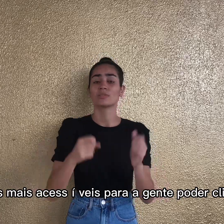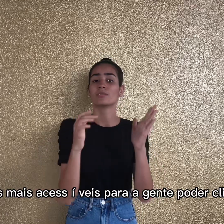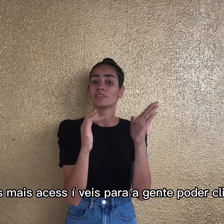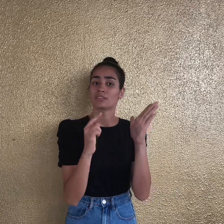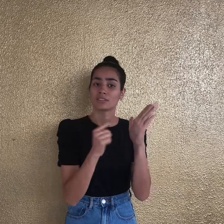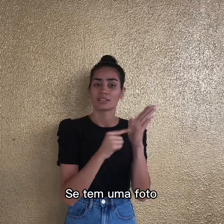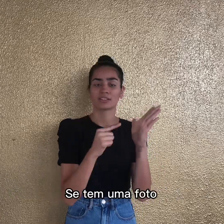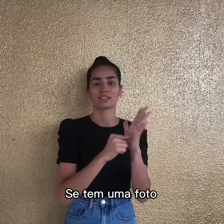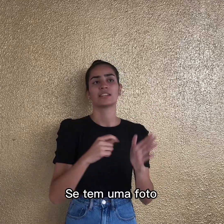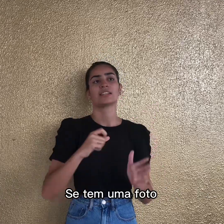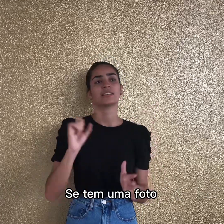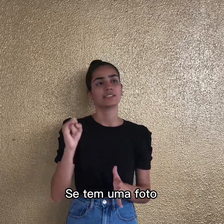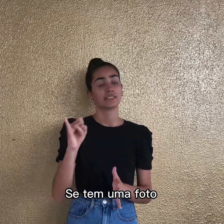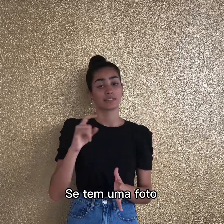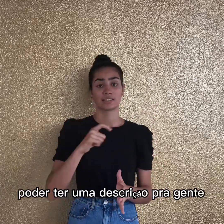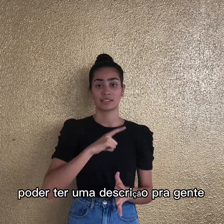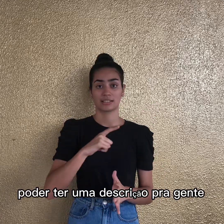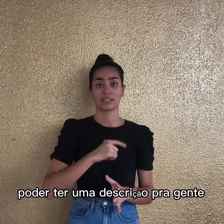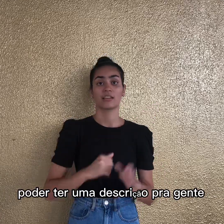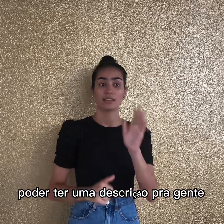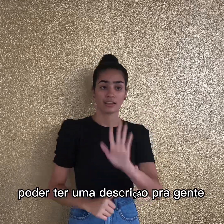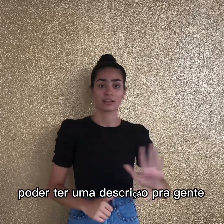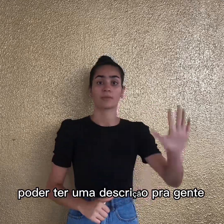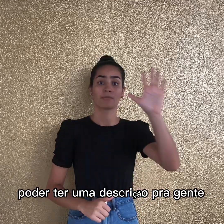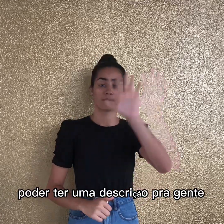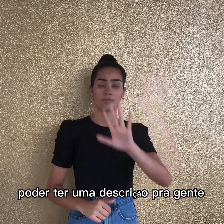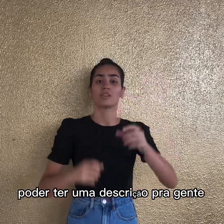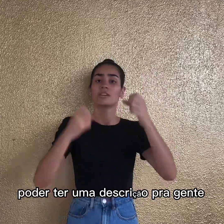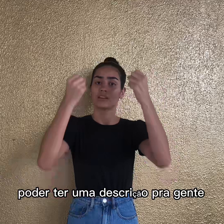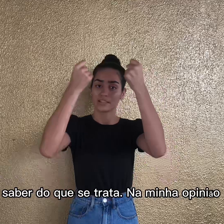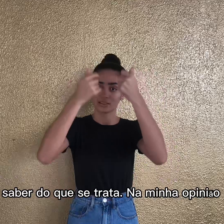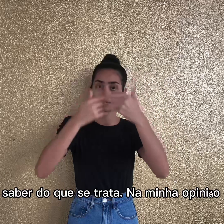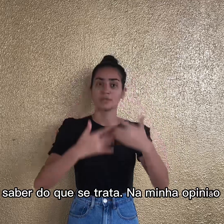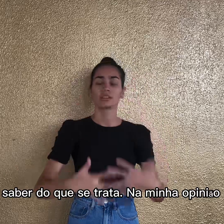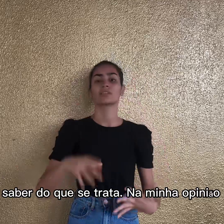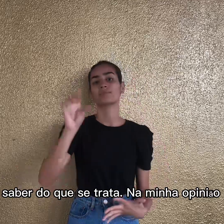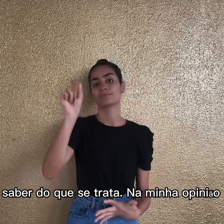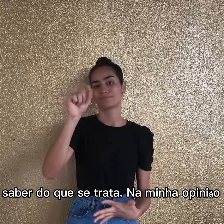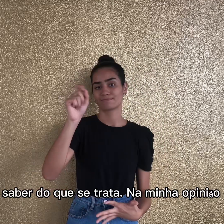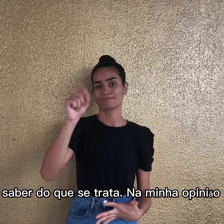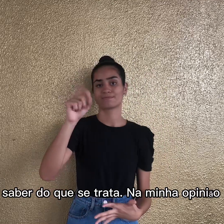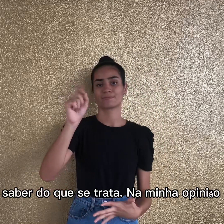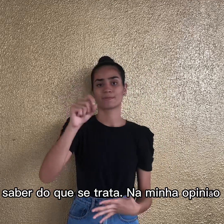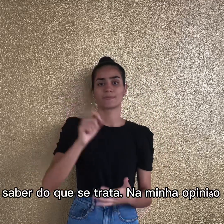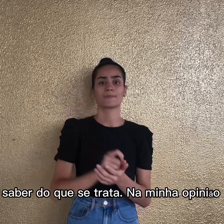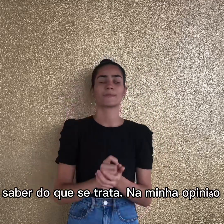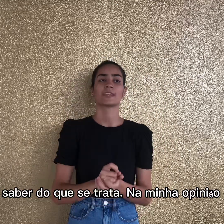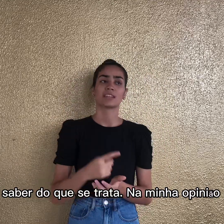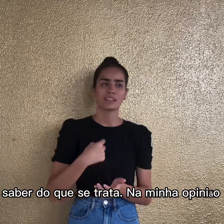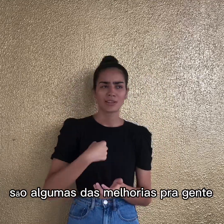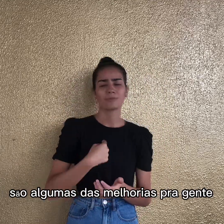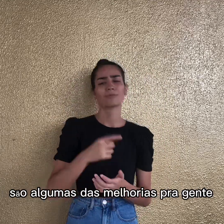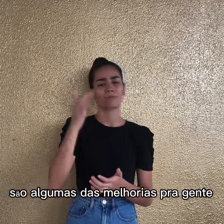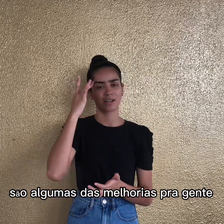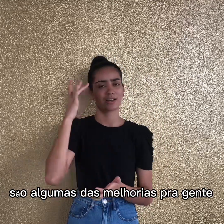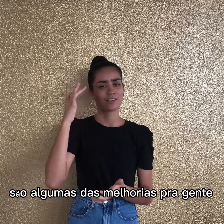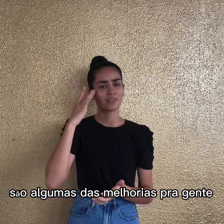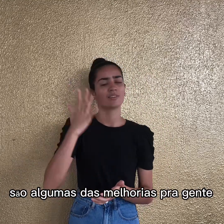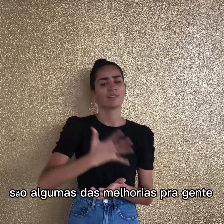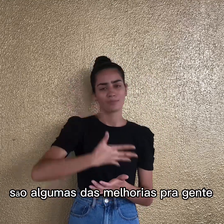clicar. Se tem uma foto, poder ter uma descrição para a gente saber do que se trata. Na minha opinião, são algumas das